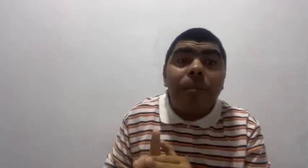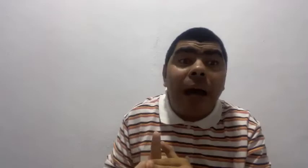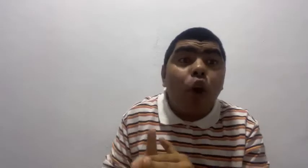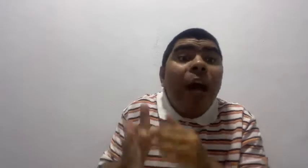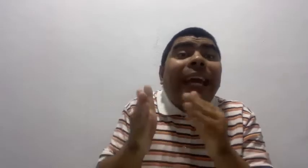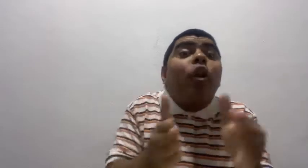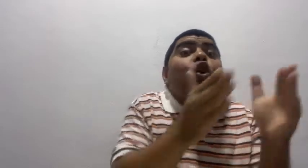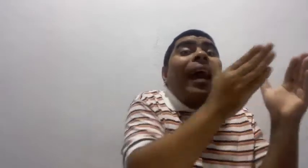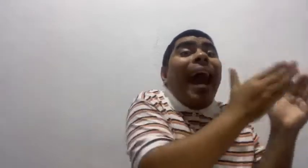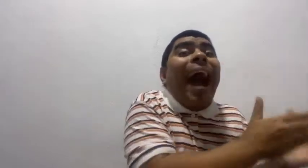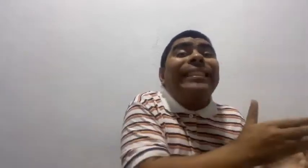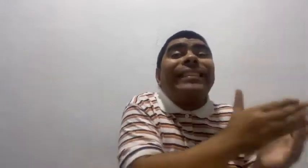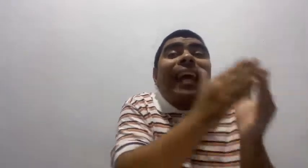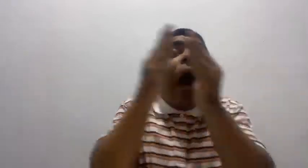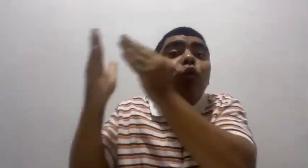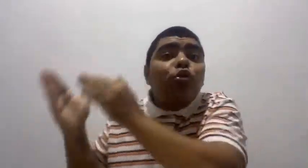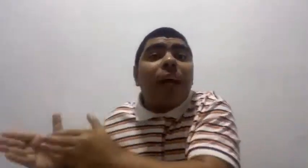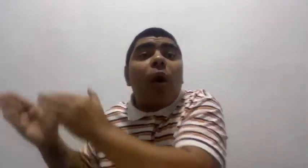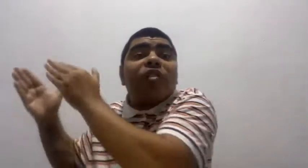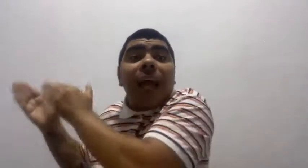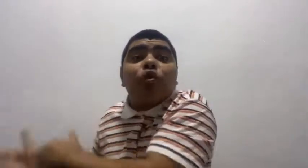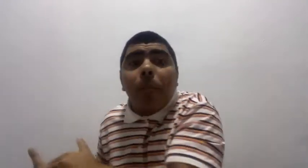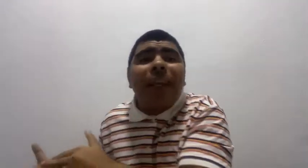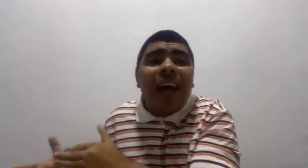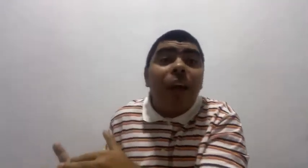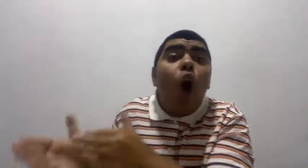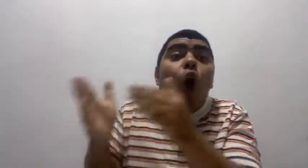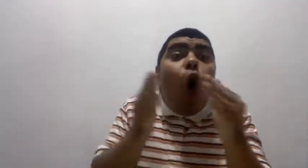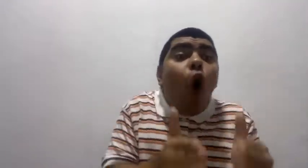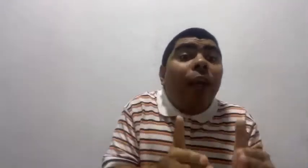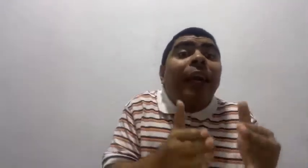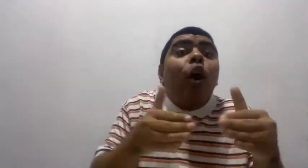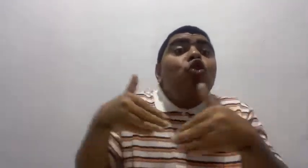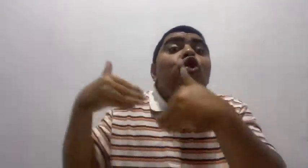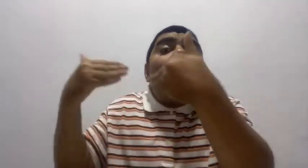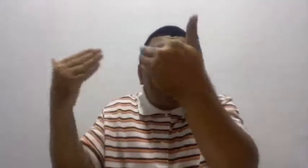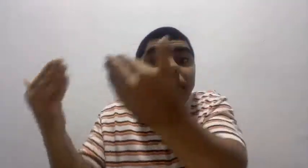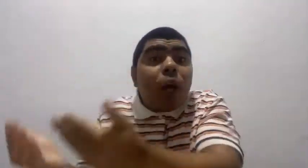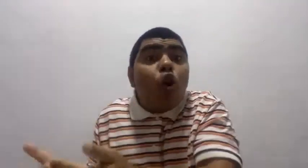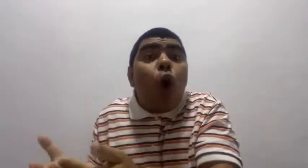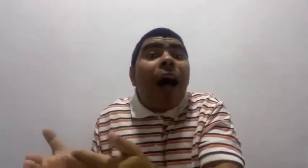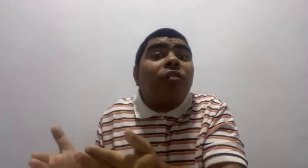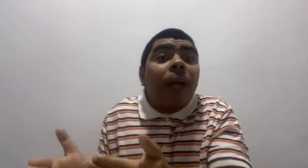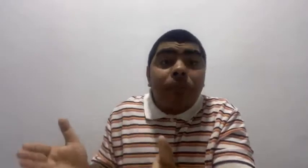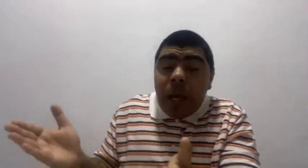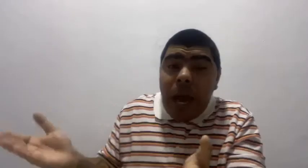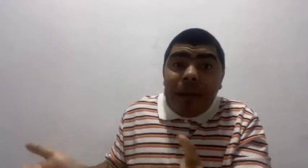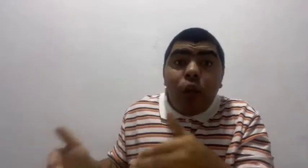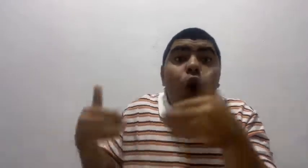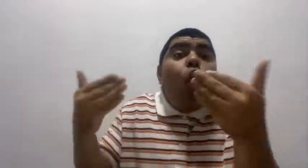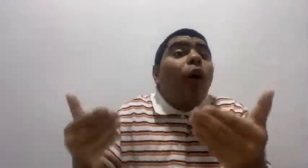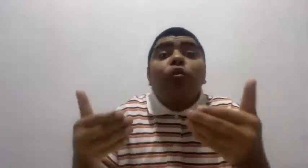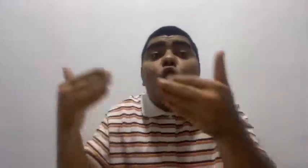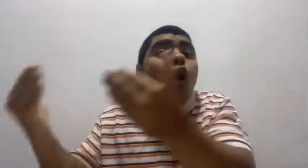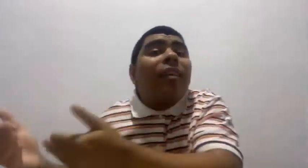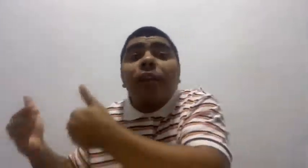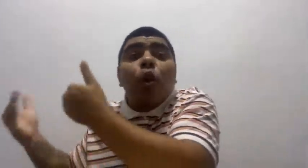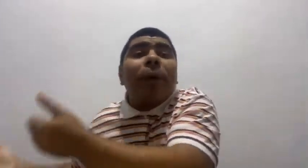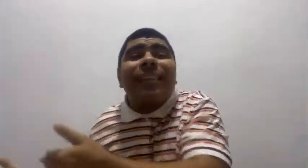hermano. Que lo que antes a usted lo hacía tropezar, hoy, amén, lo hace, amén, hoy no lo hace tropezar,